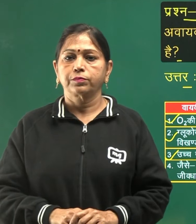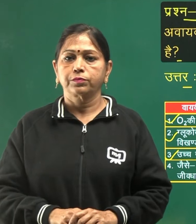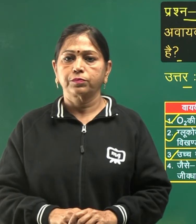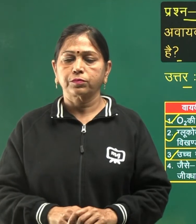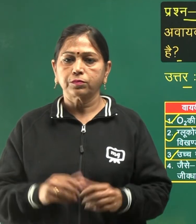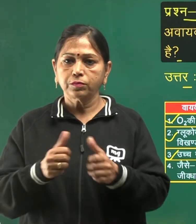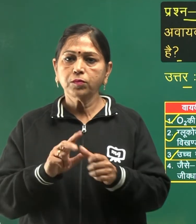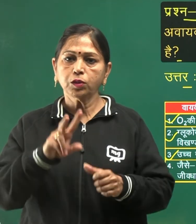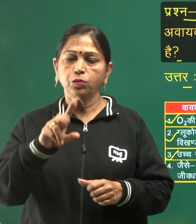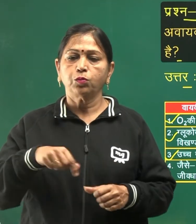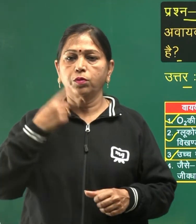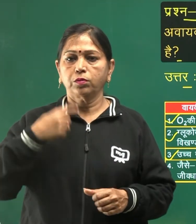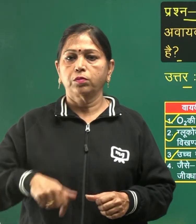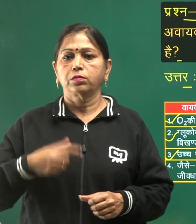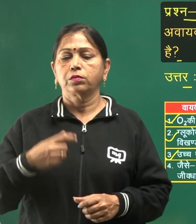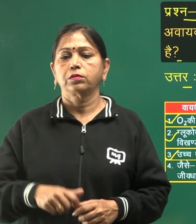अवायवीय श्वसन